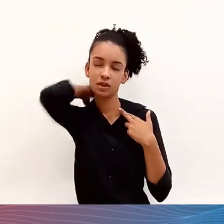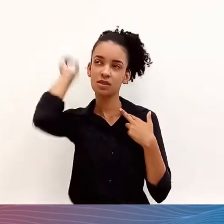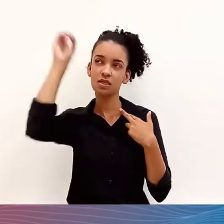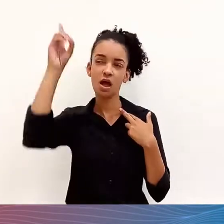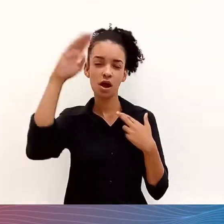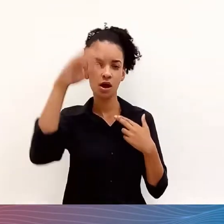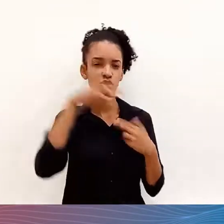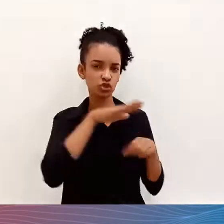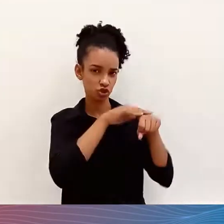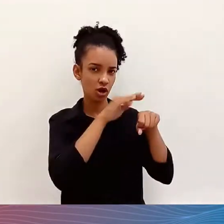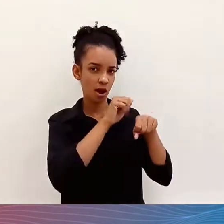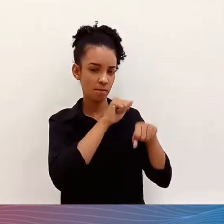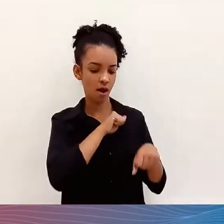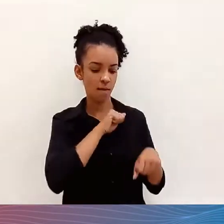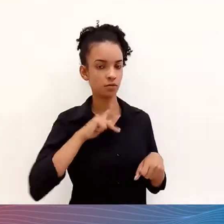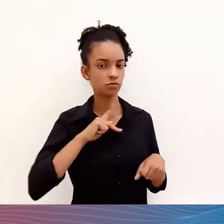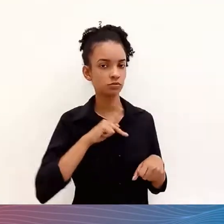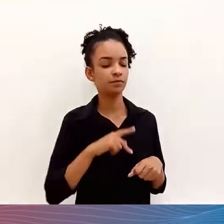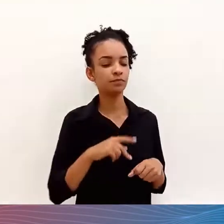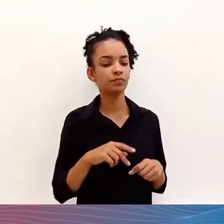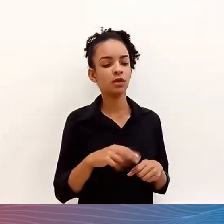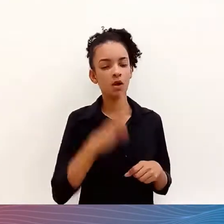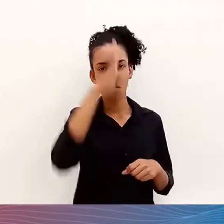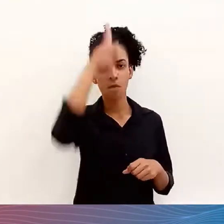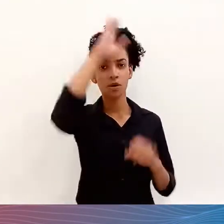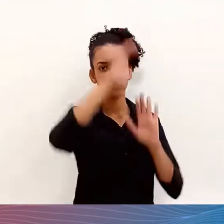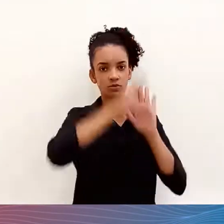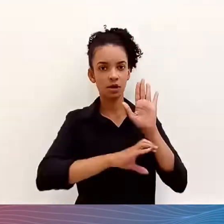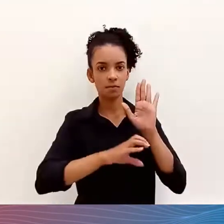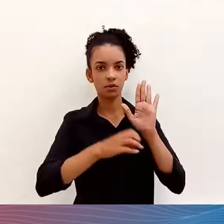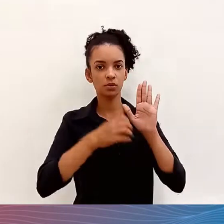Romanos 1:1, como nos diz?